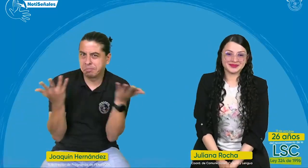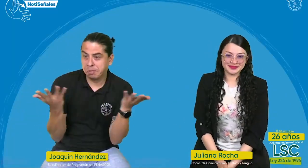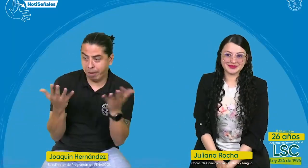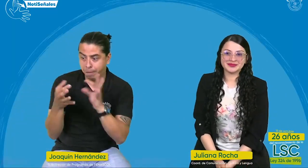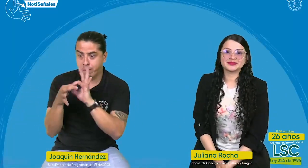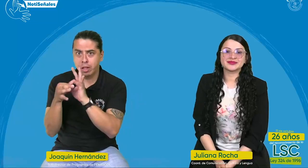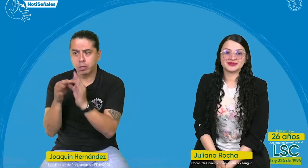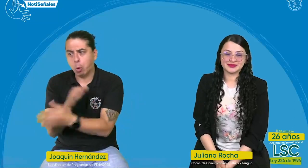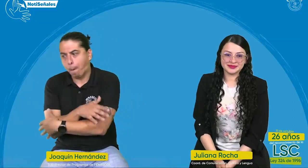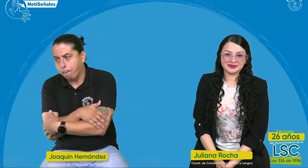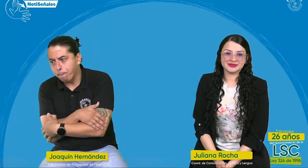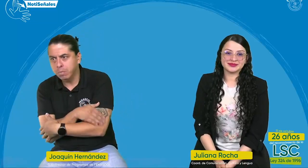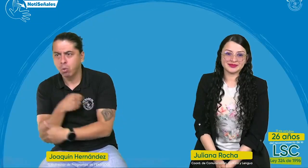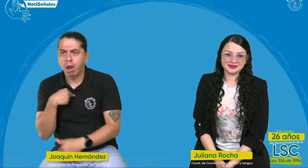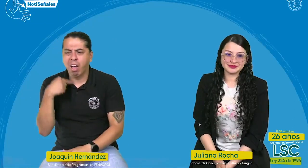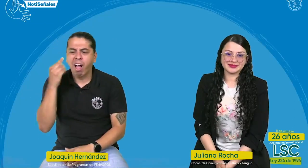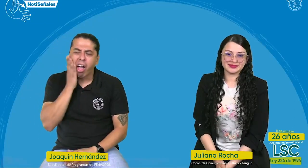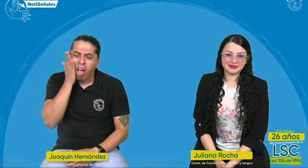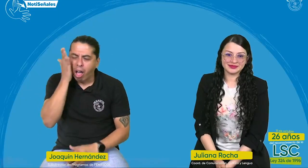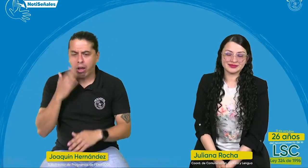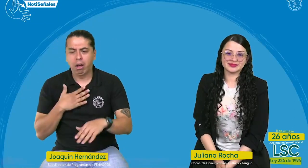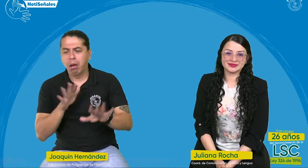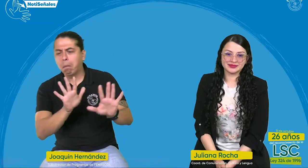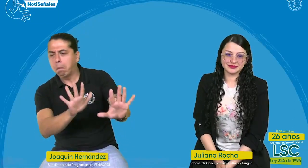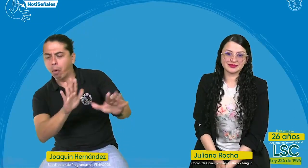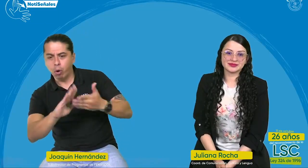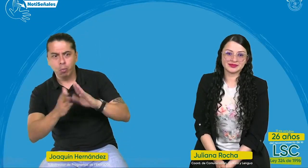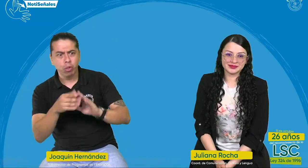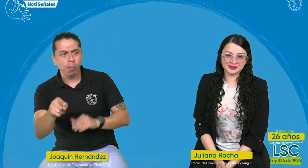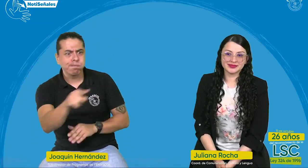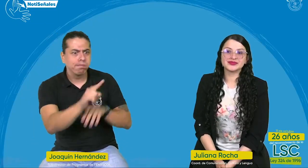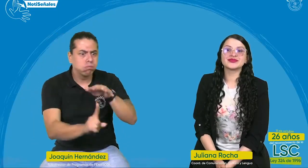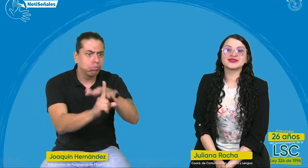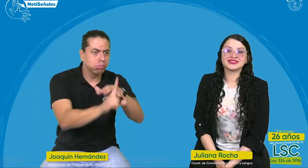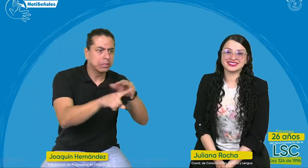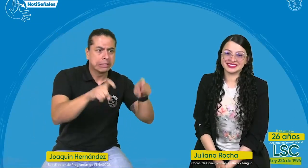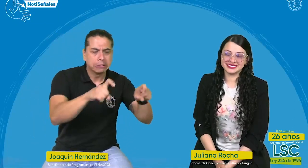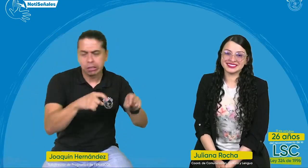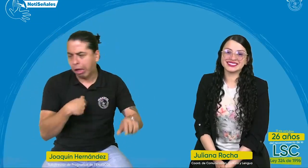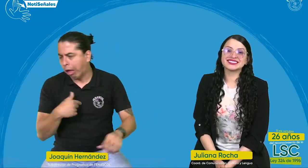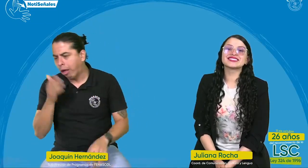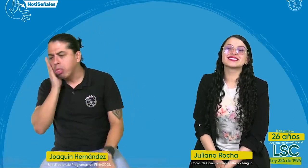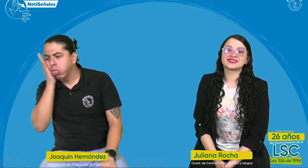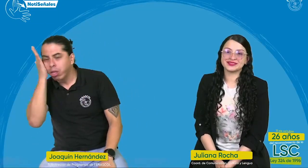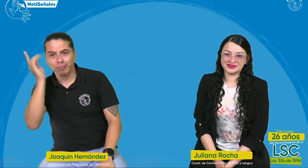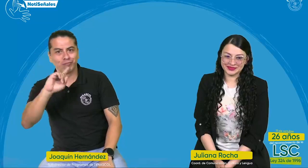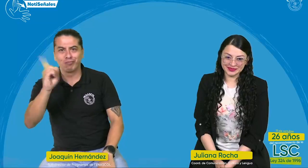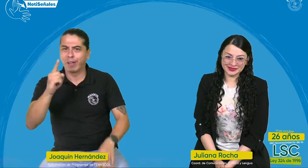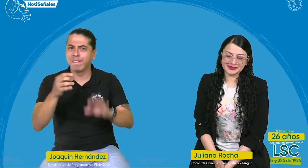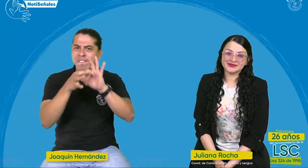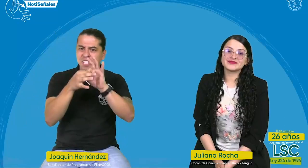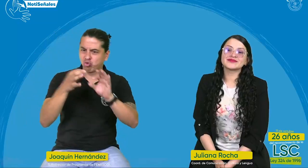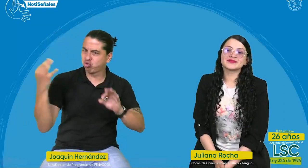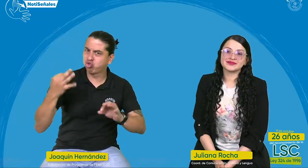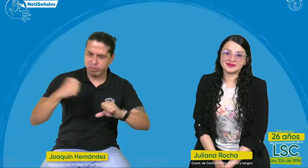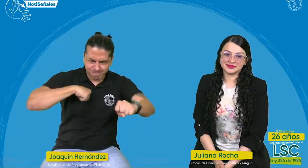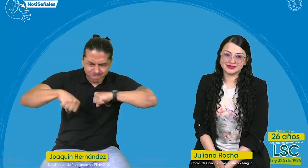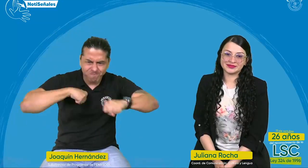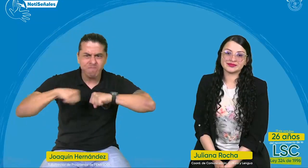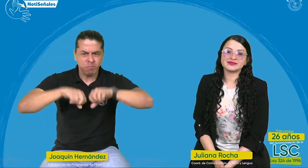acciones las que estamos haciendo esto demuestra que fenacol no se está quedando dormido en Los laureles que no se no es